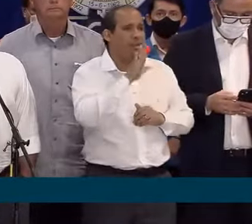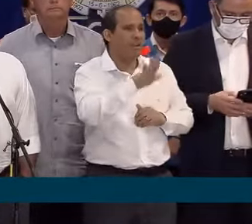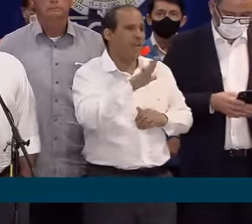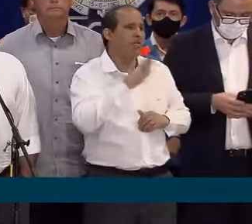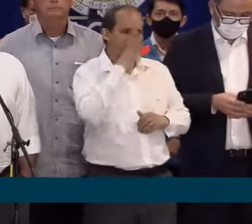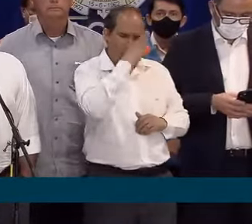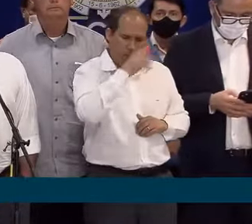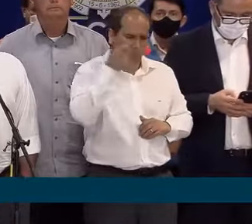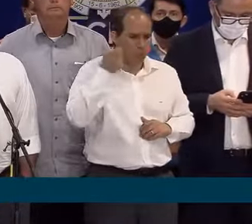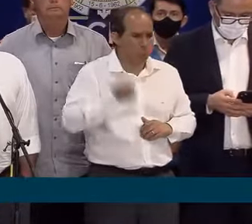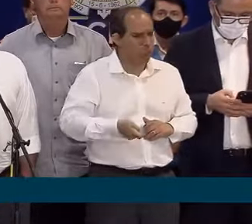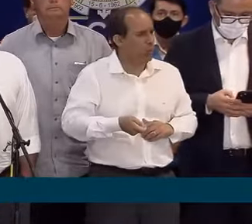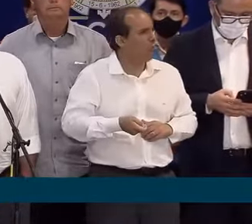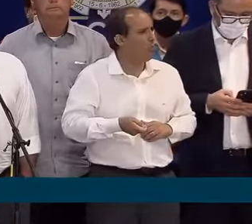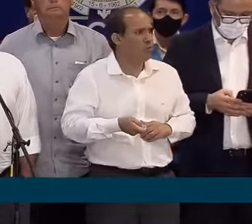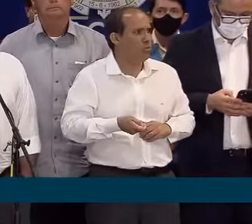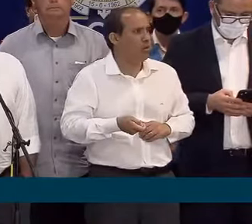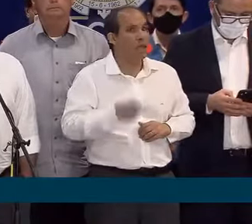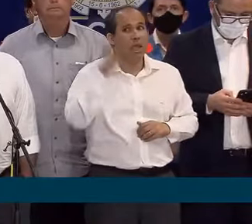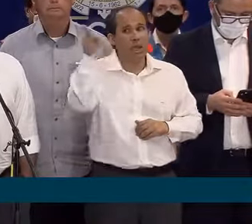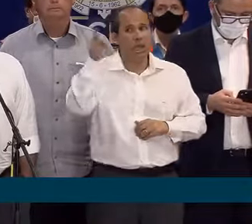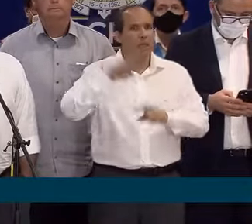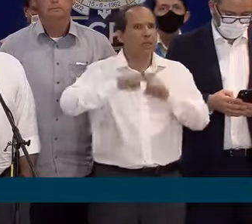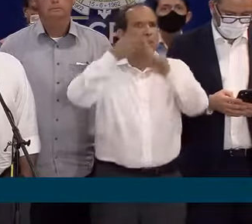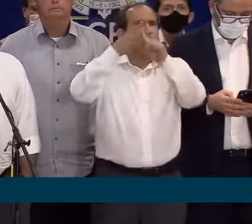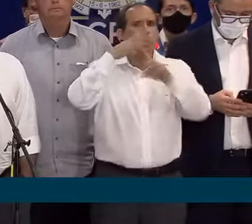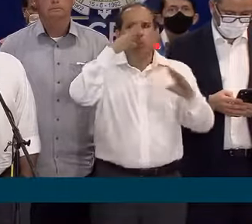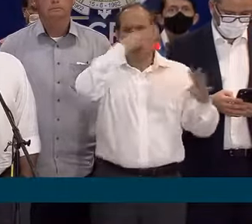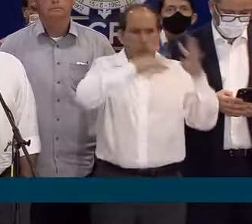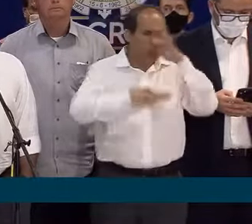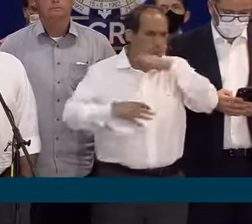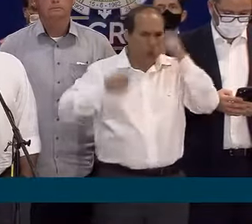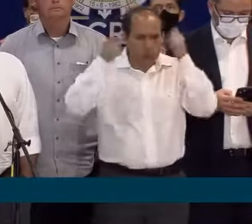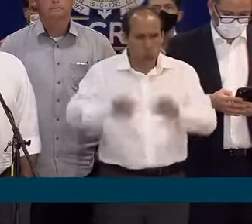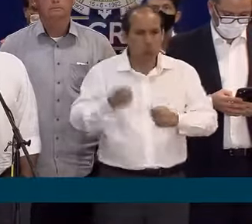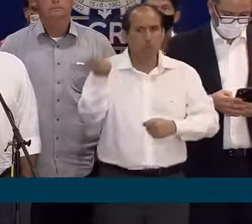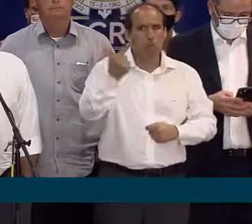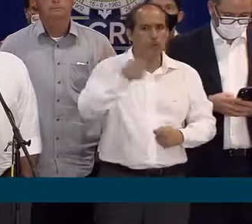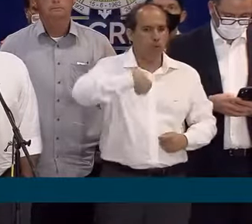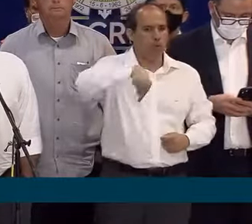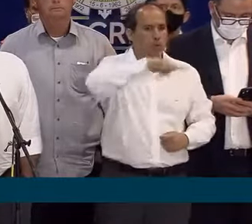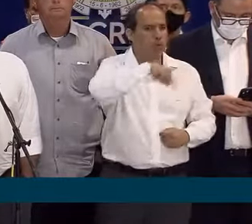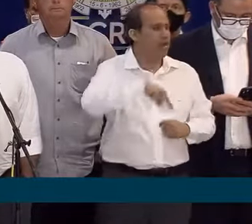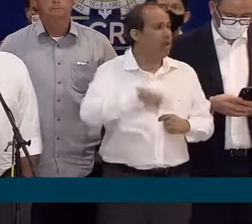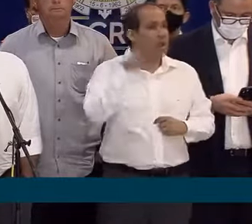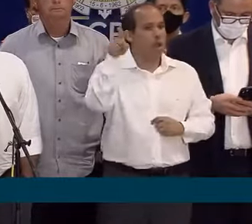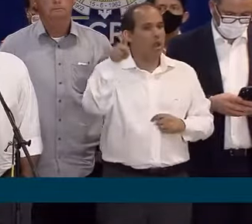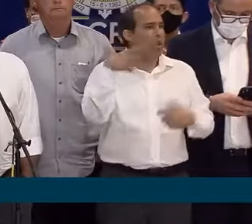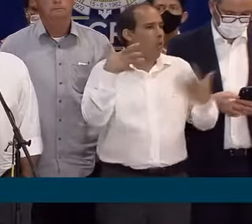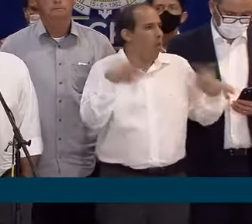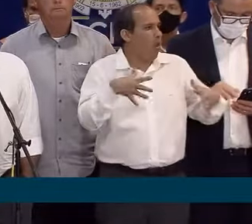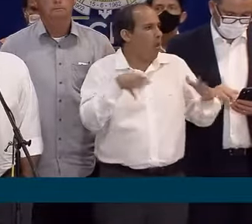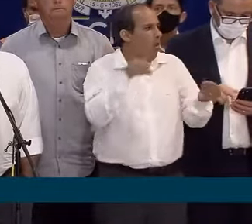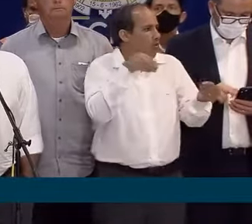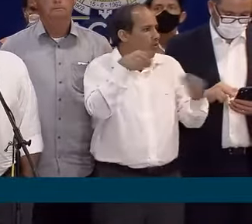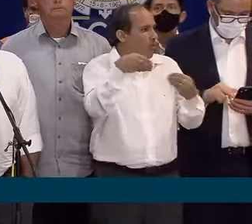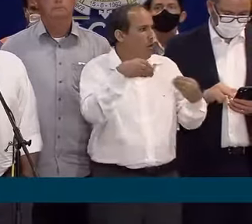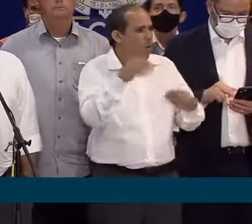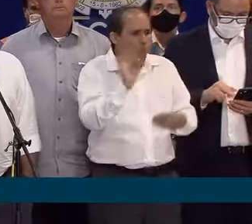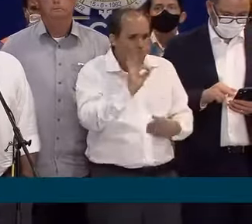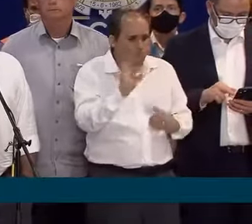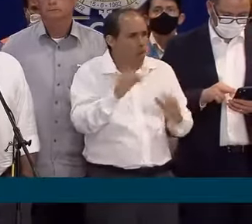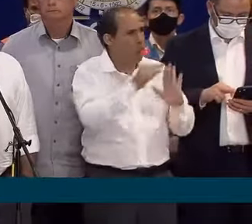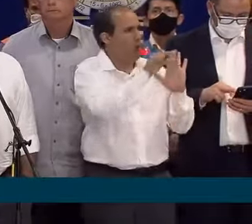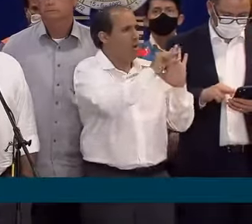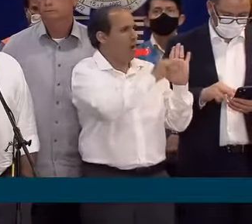duros. E eles têm sido mais duros do que a gente. Ou seja, eles não afrouxam uma vírgula.